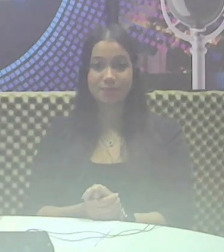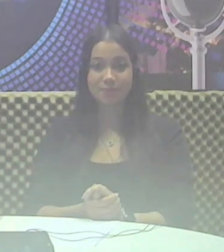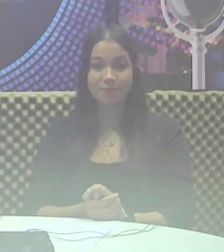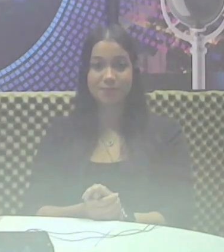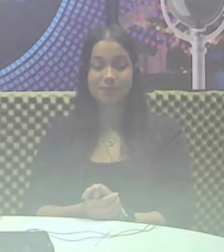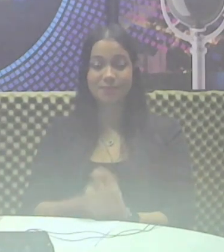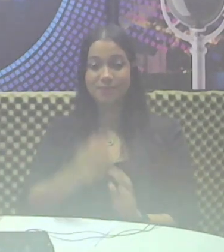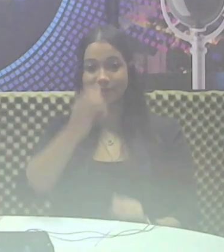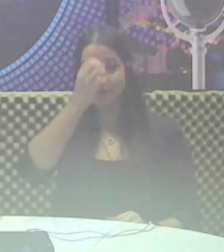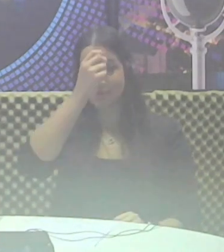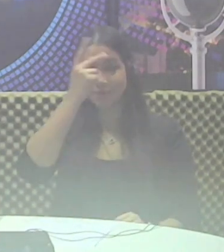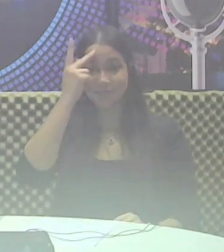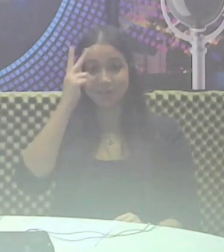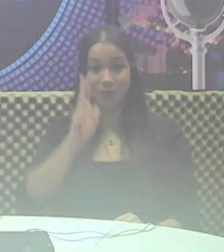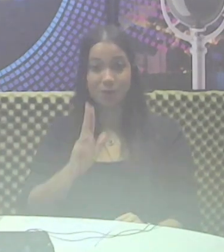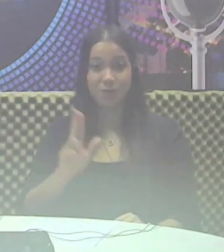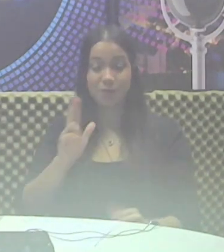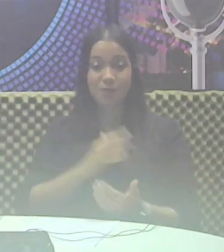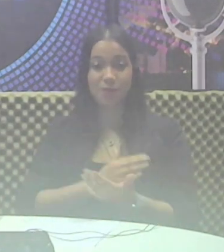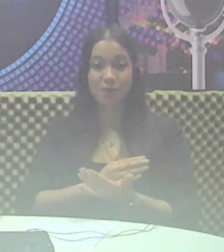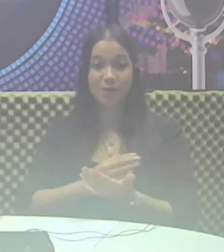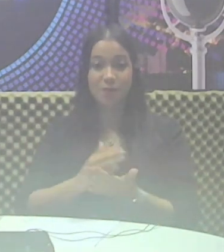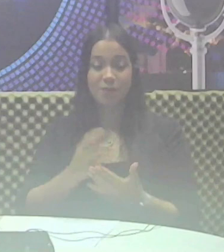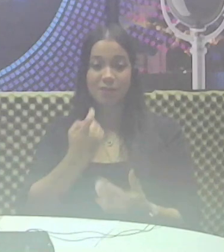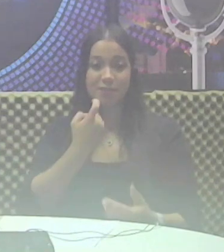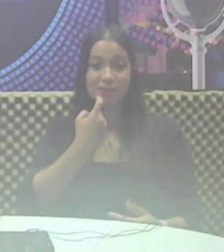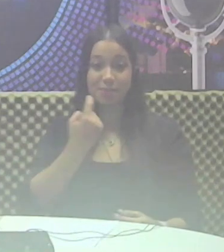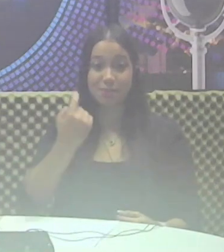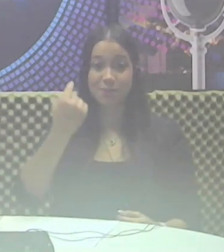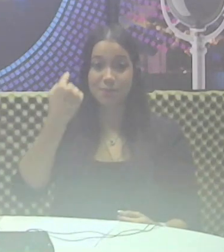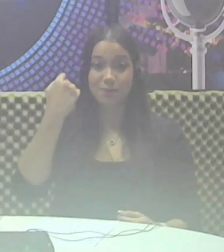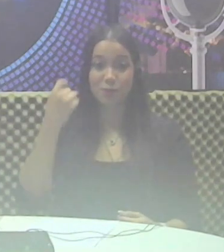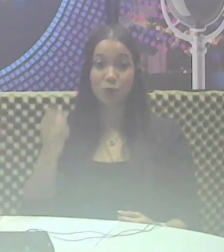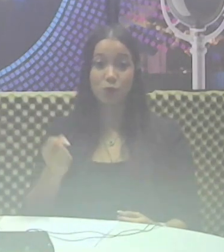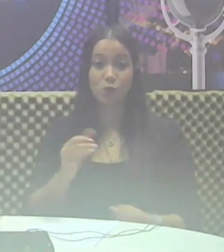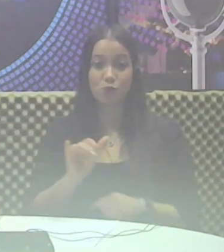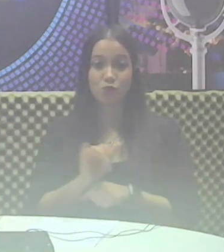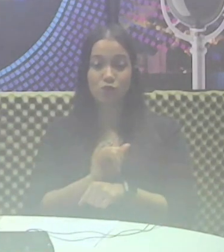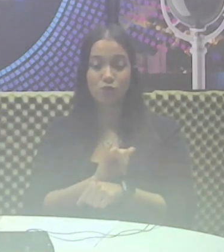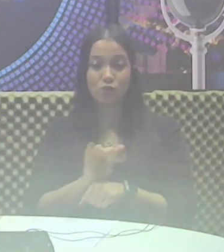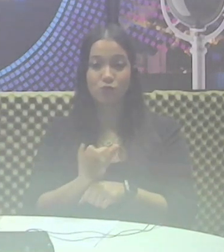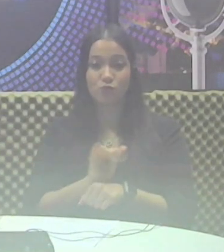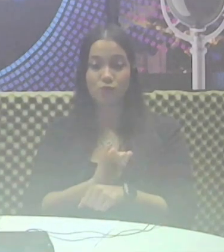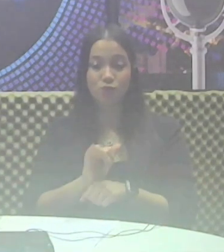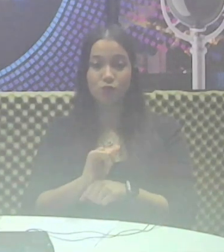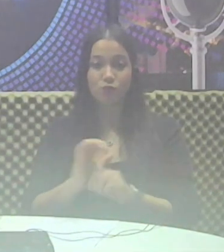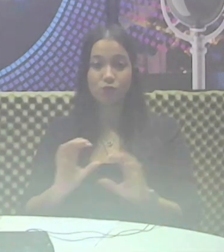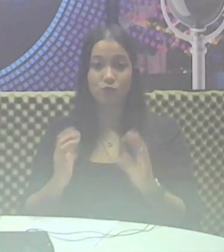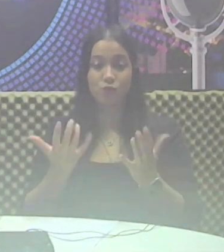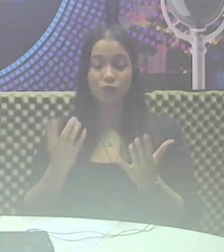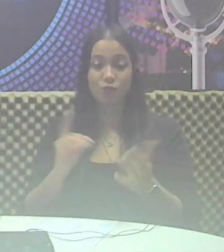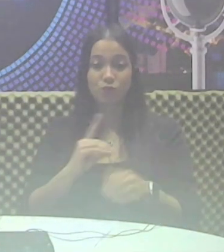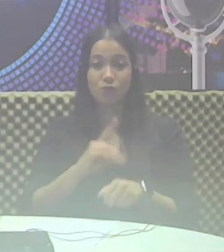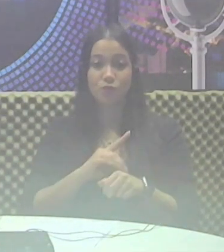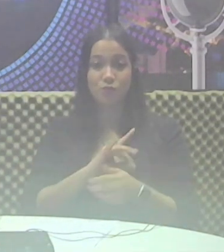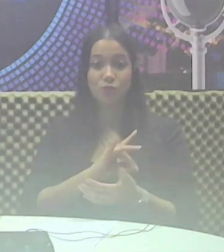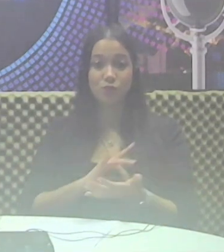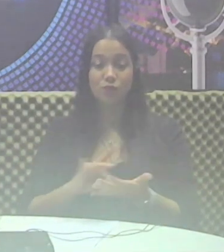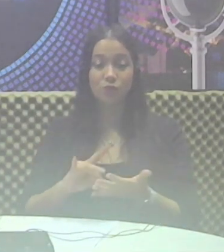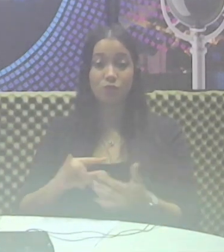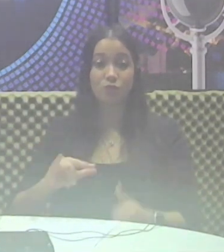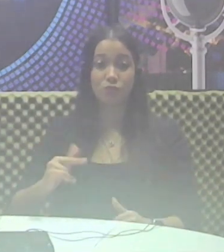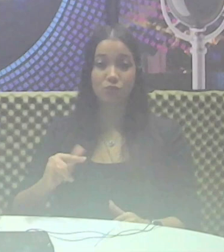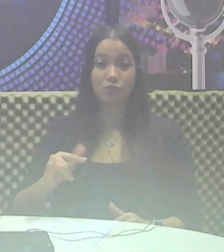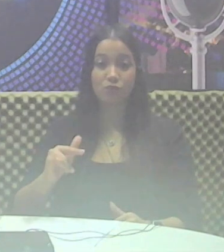A Prefeitura de Uberlândia iniciou na última sexta-feira uma nova estratégia dentro do movimento Dengue Não. O uso de drones